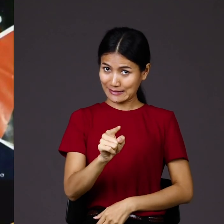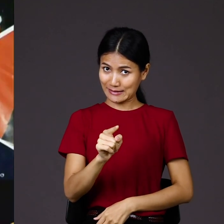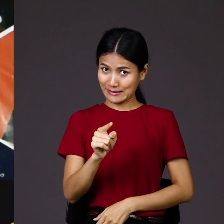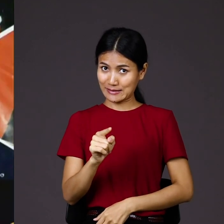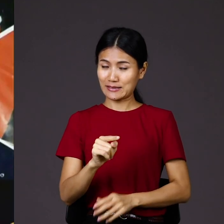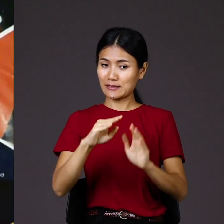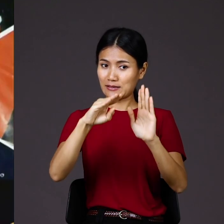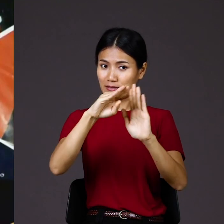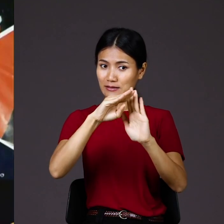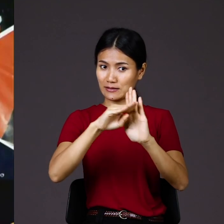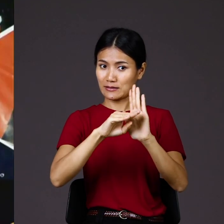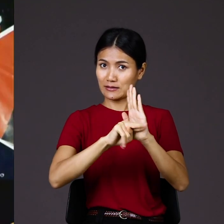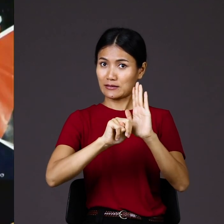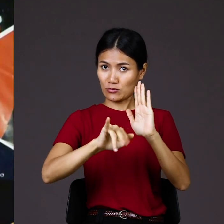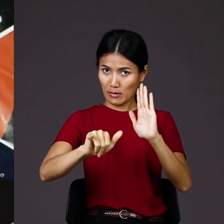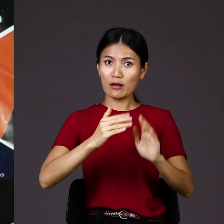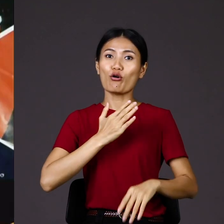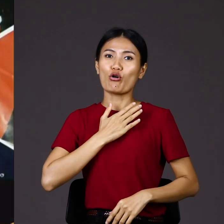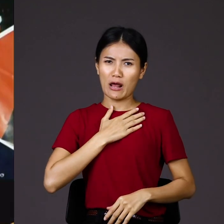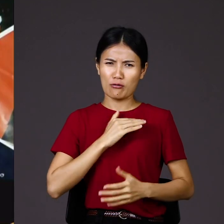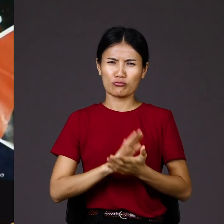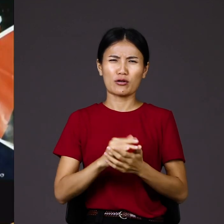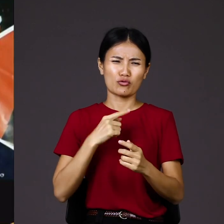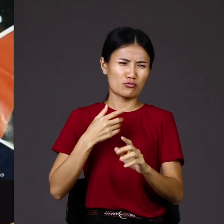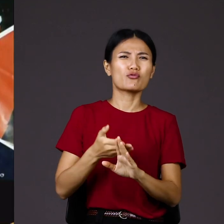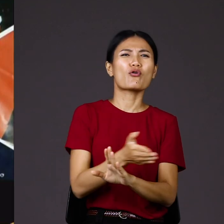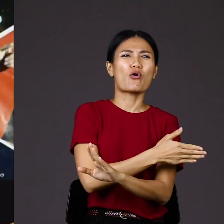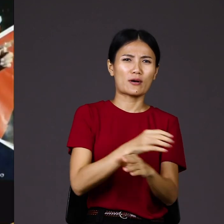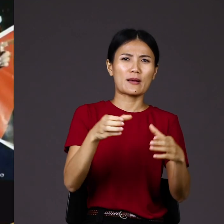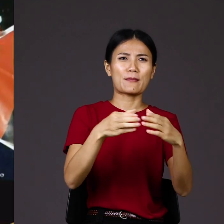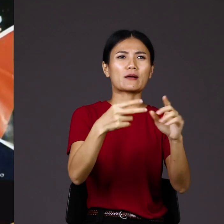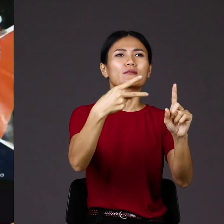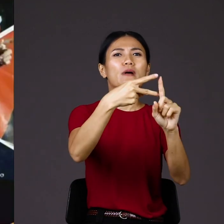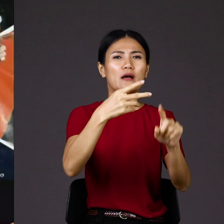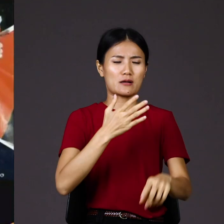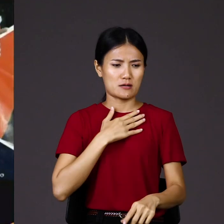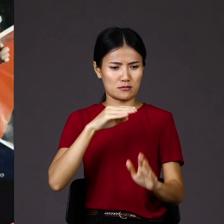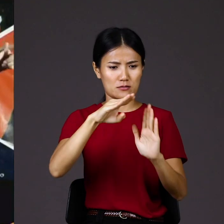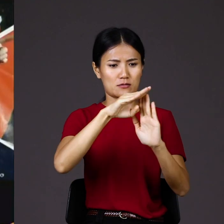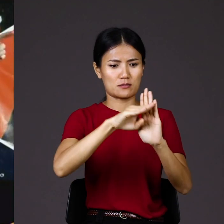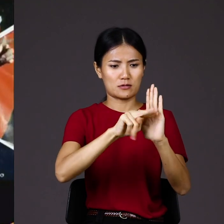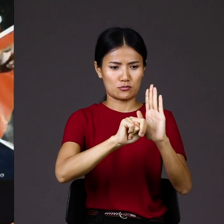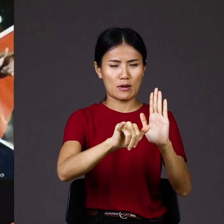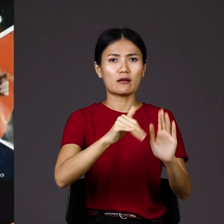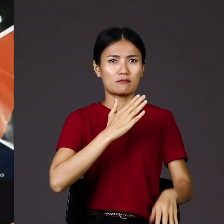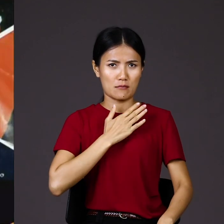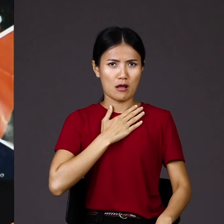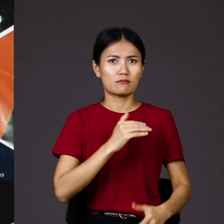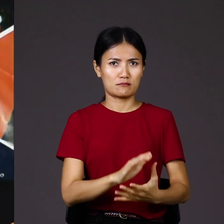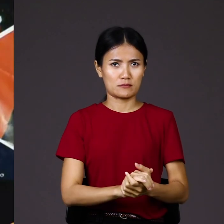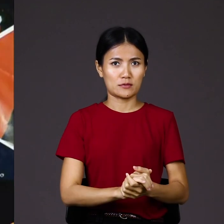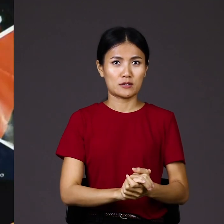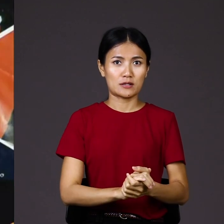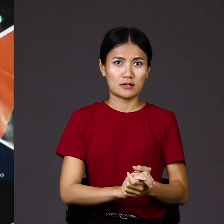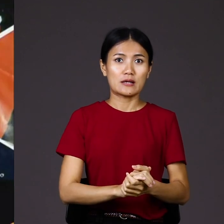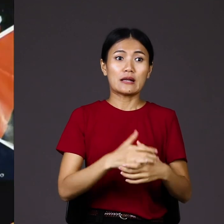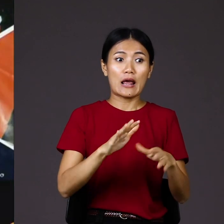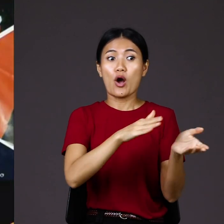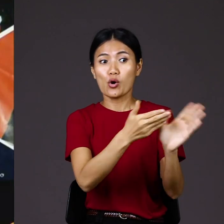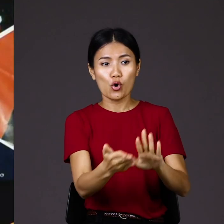คือสิ่งที่เป็นหนึ่งในนโยบายหลักของพวกเราตั้งแต่สมัยพรรคอนาคตใหม่